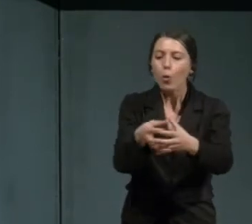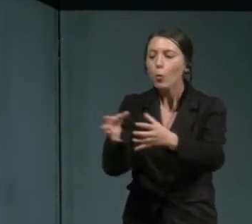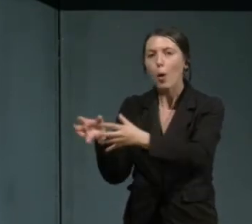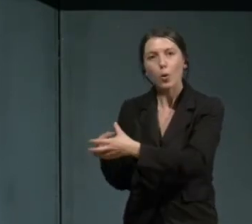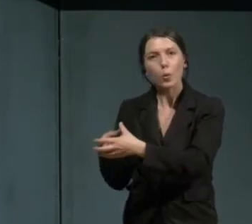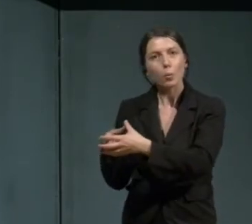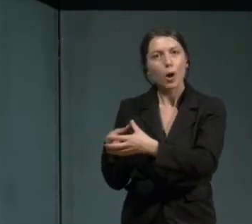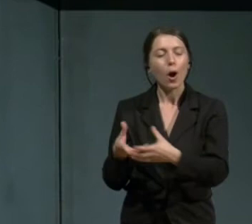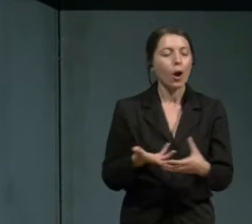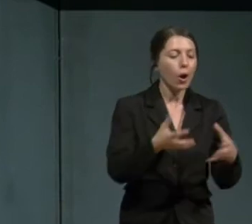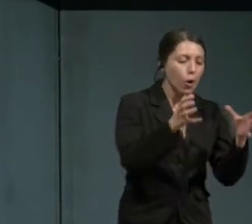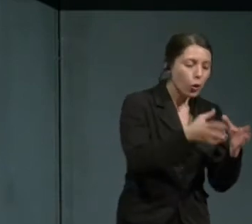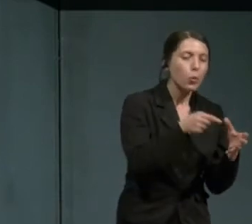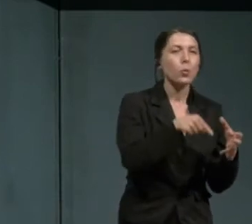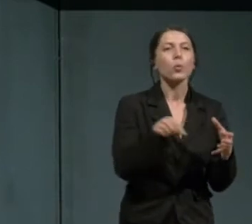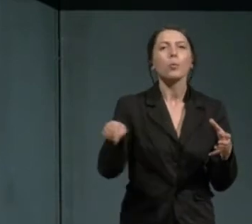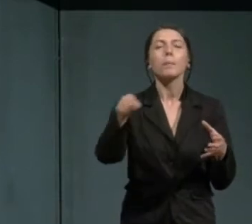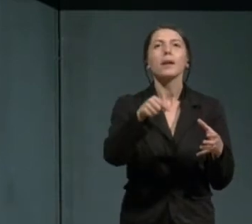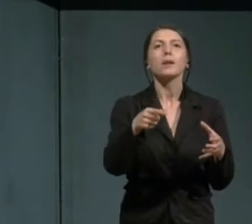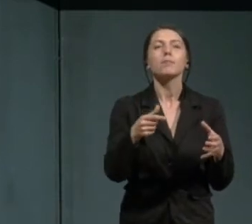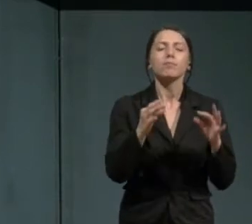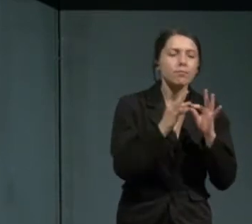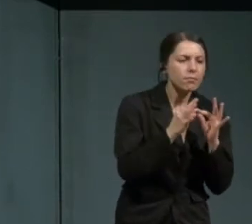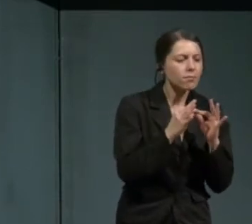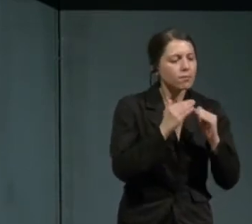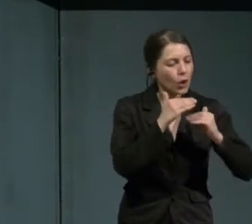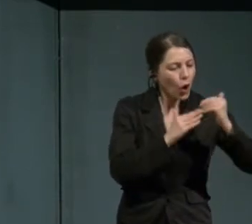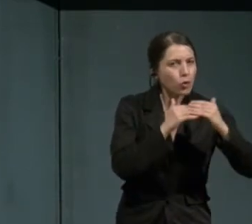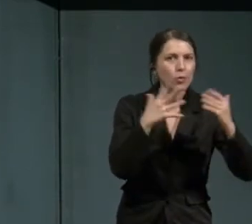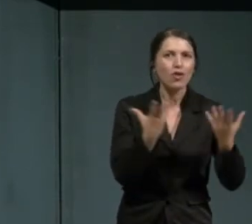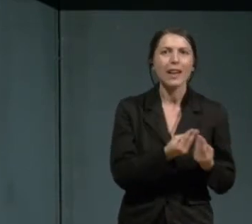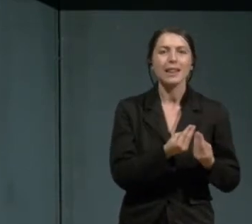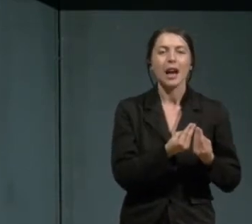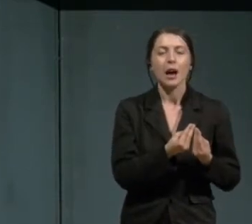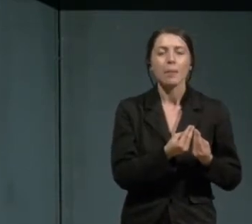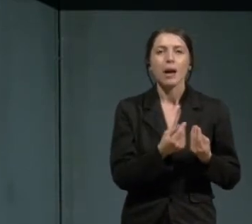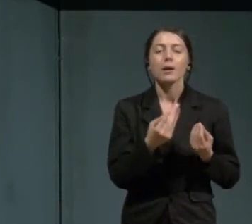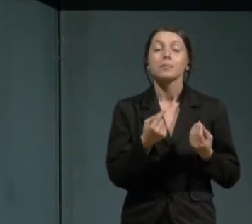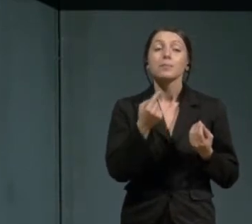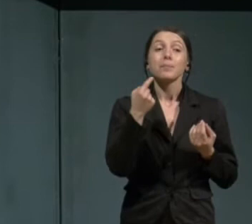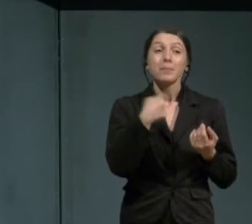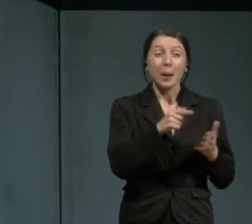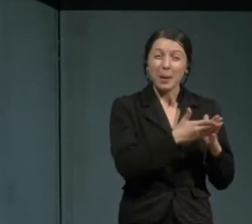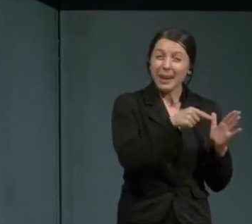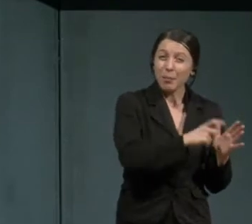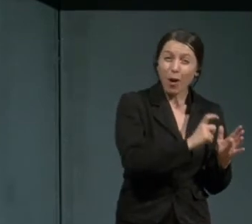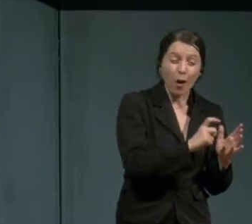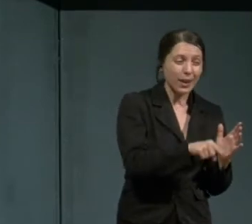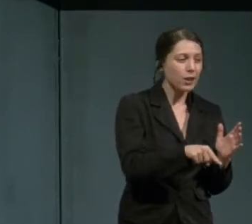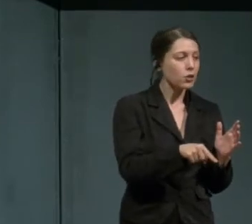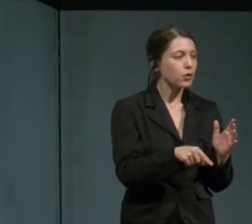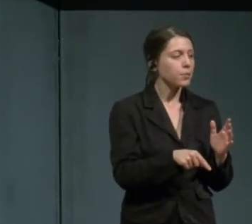gruppi che si concordano che si costruiscono insieme e comunque in questo libro